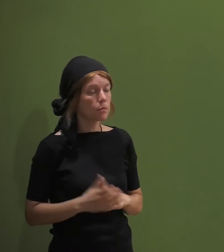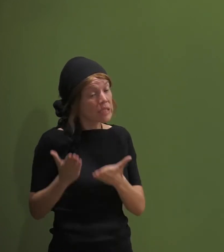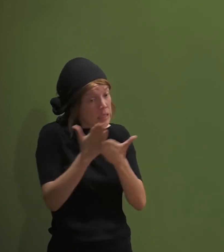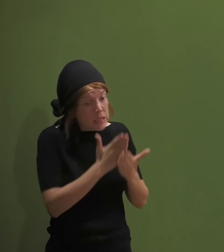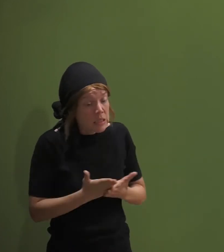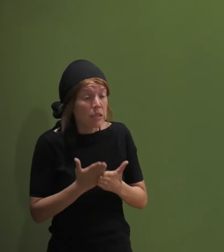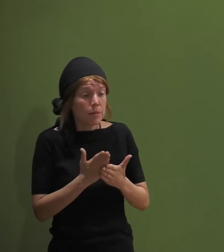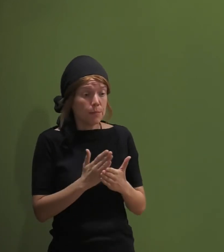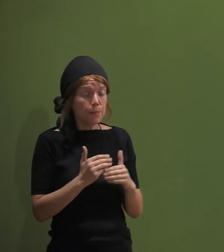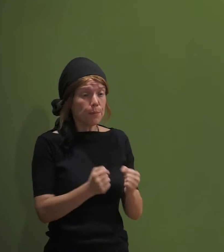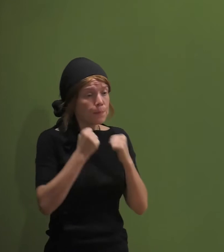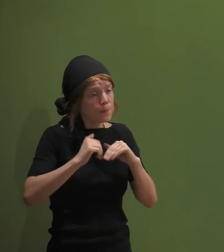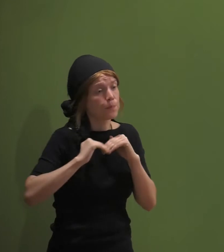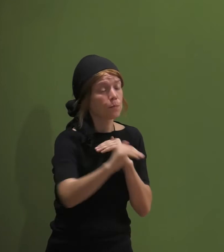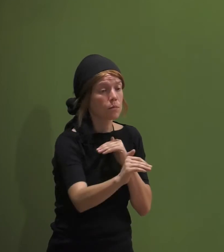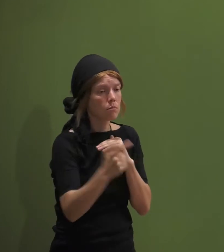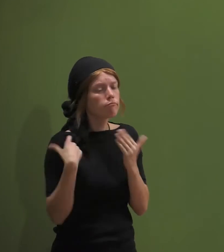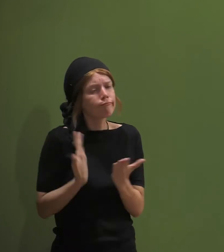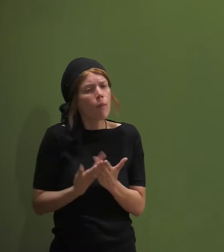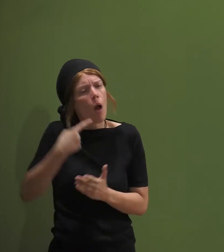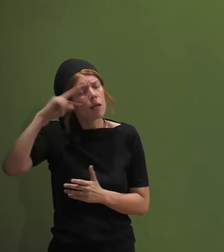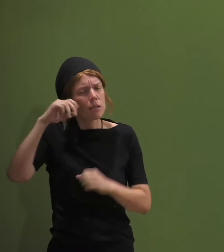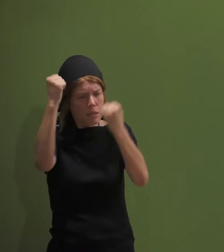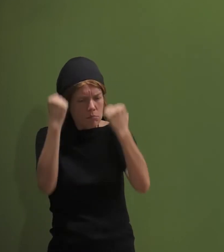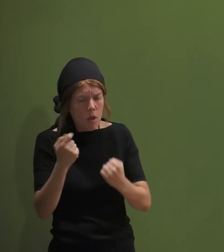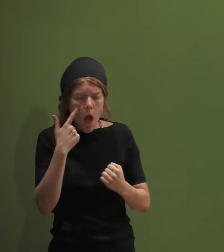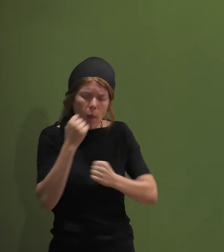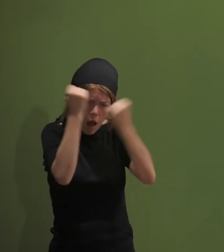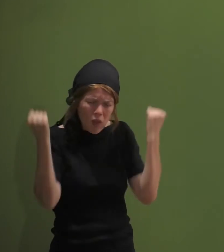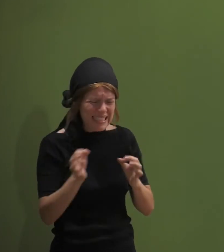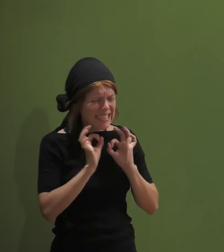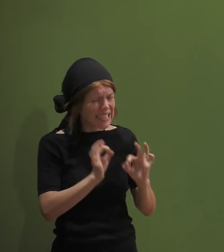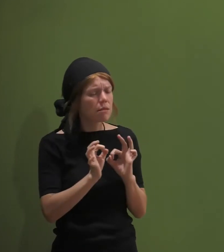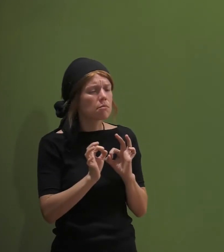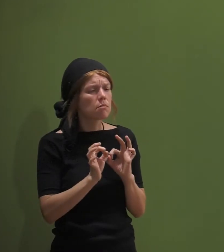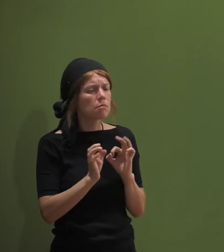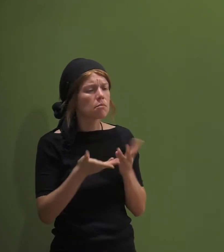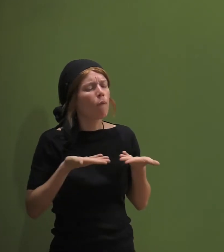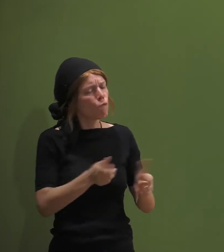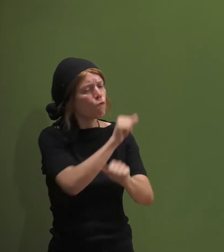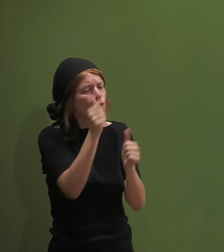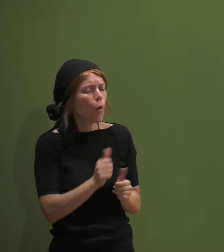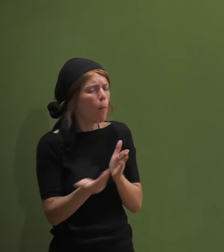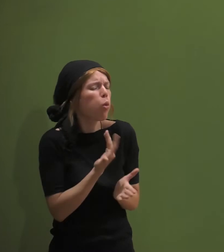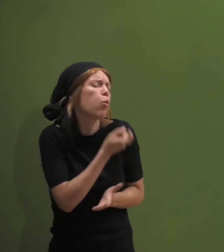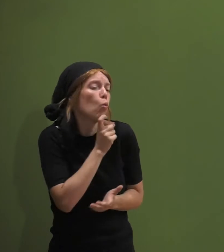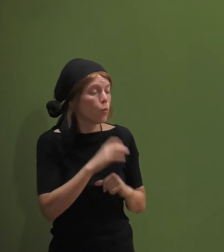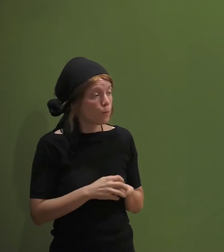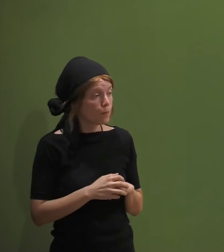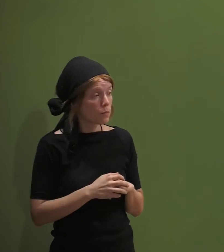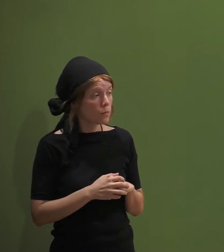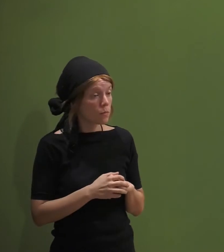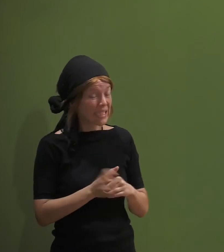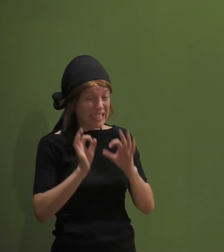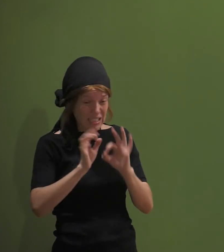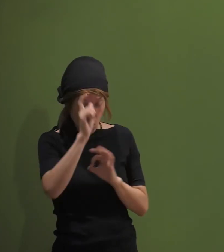estudio sobre la intensificación sostenible, se pidió a expertos que indicaran las acciones específicas que implicaría esta forma de producción. Dada la falta de